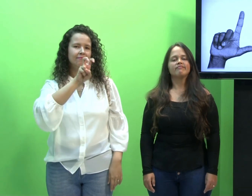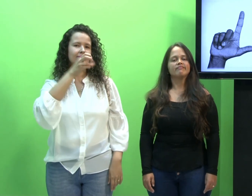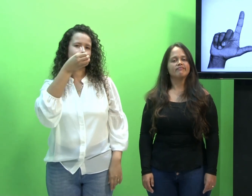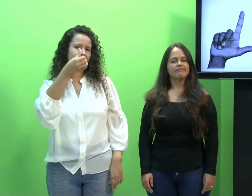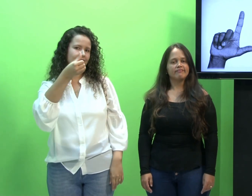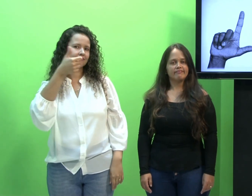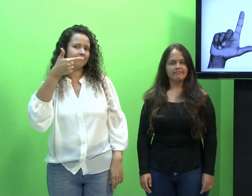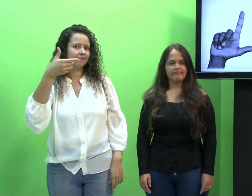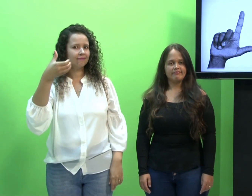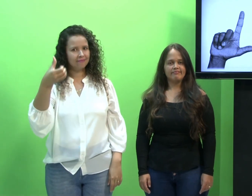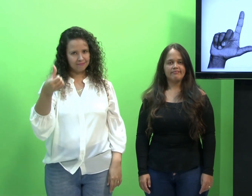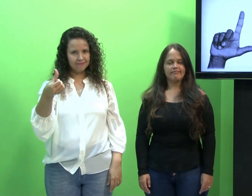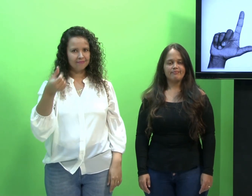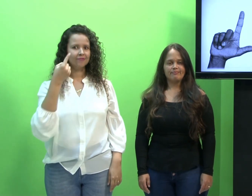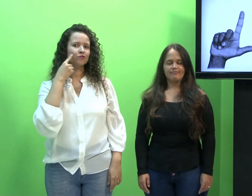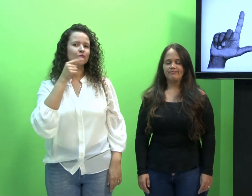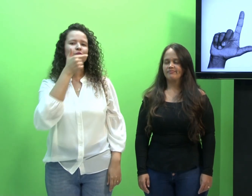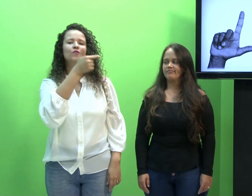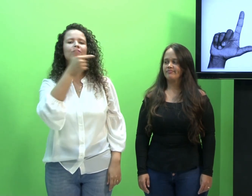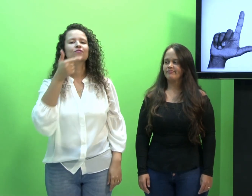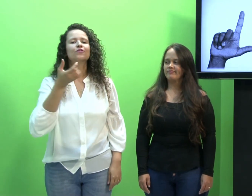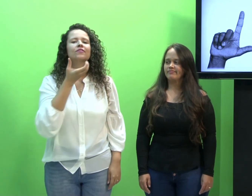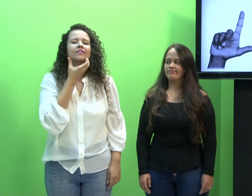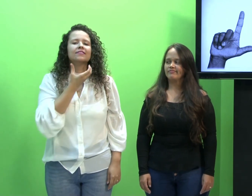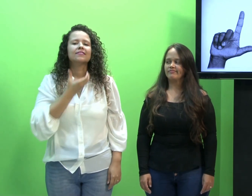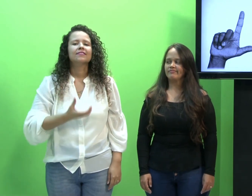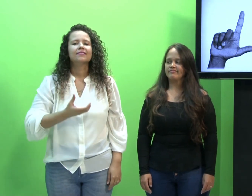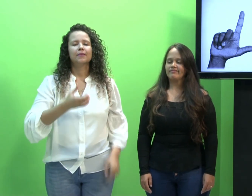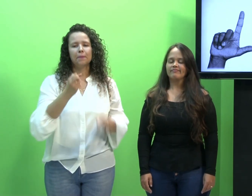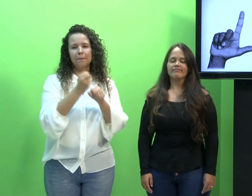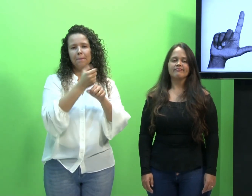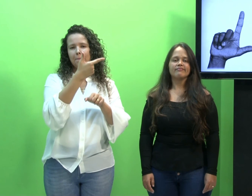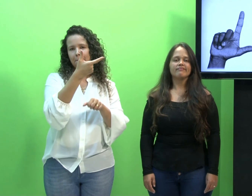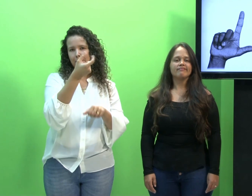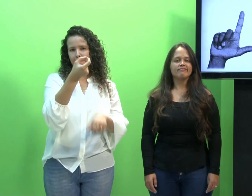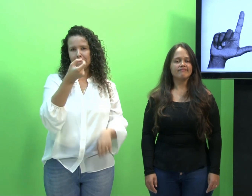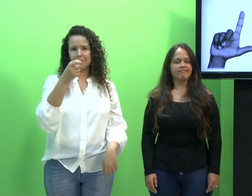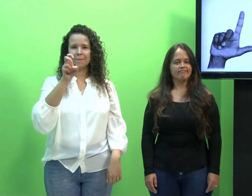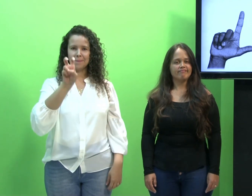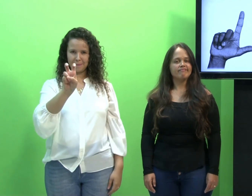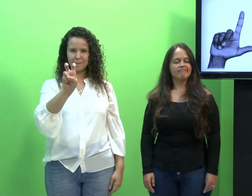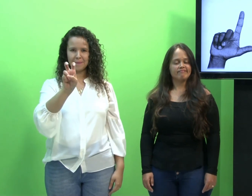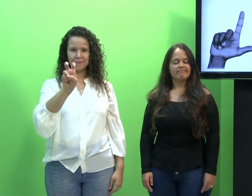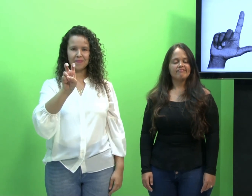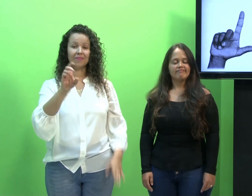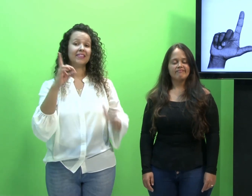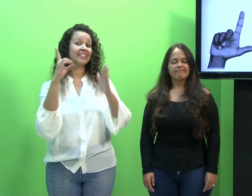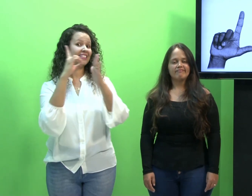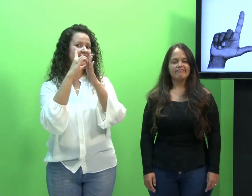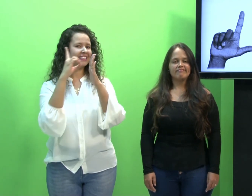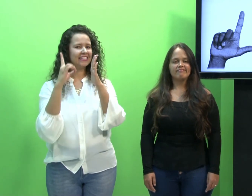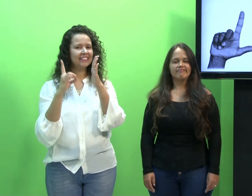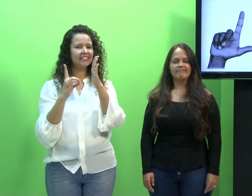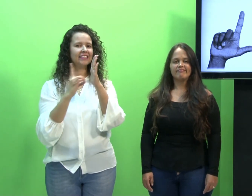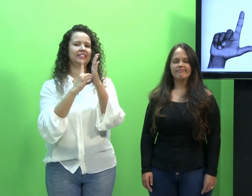5.626, de 22 de dezembro de 2005. Este decreto, em seu